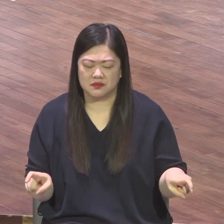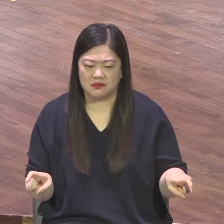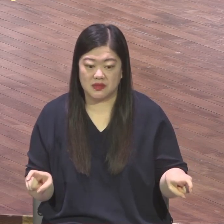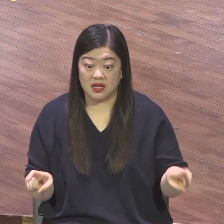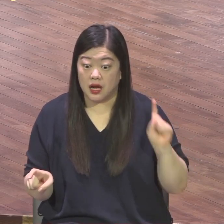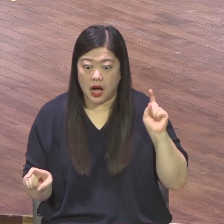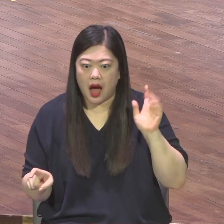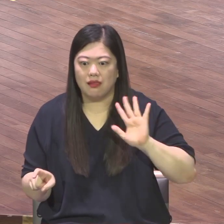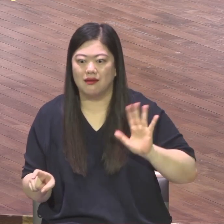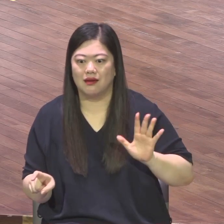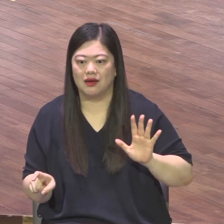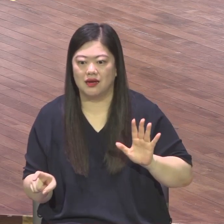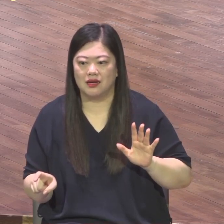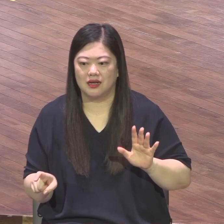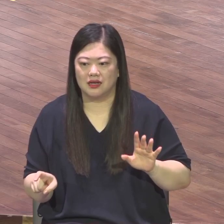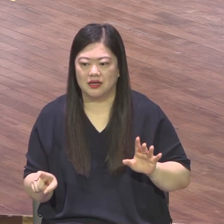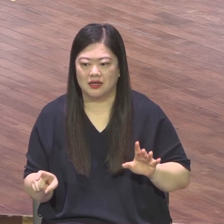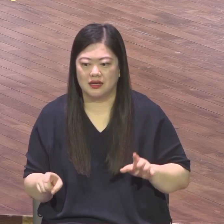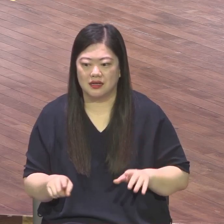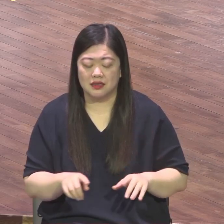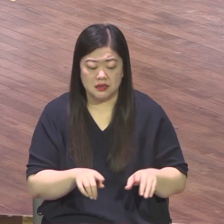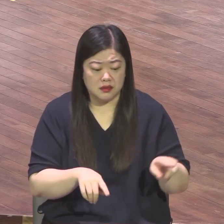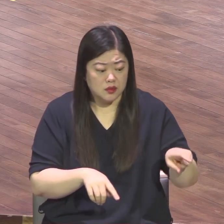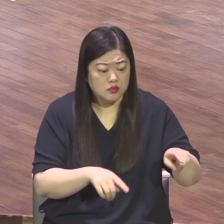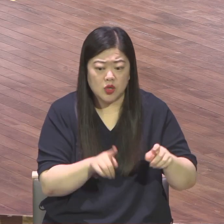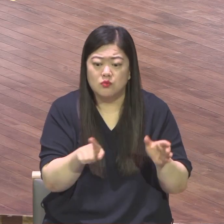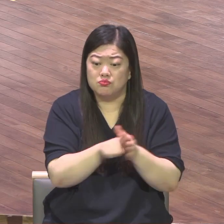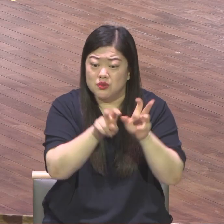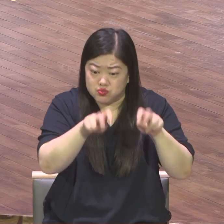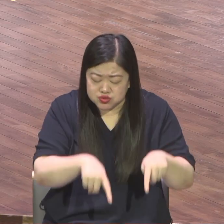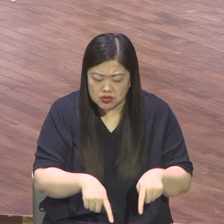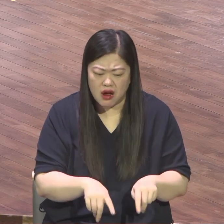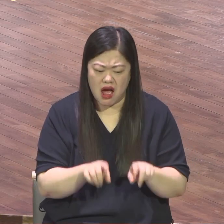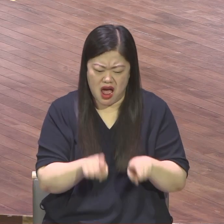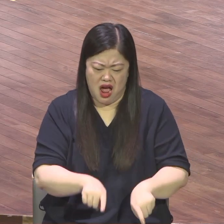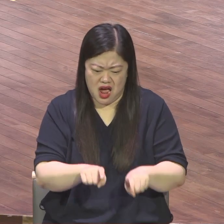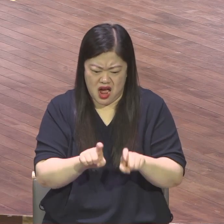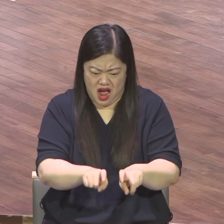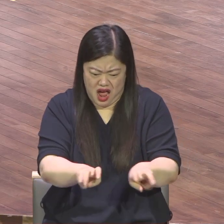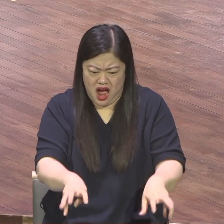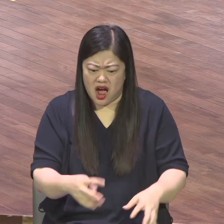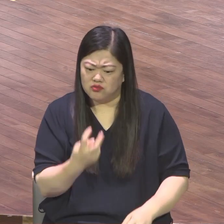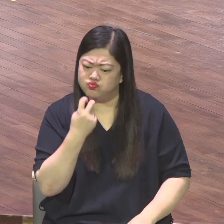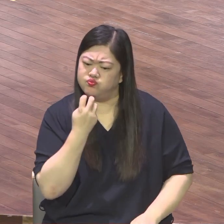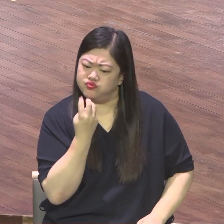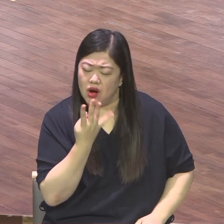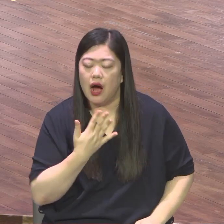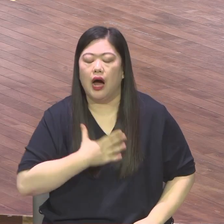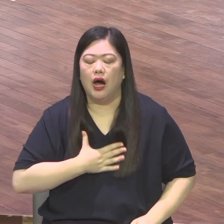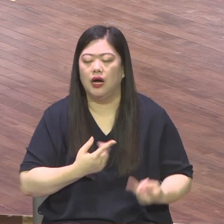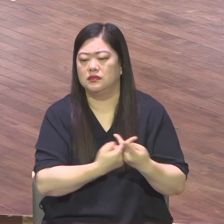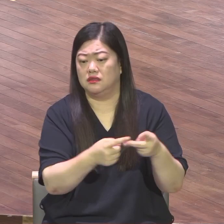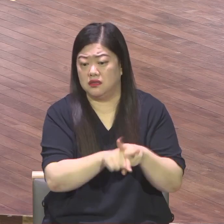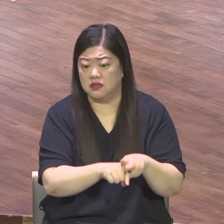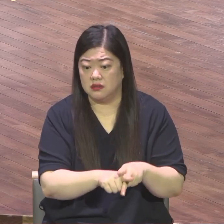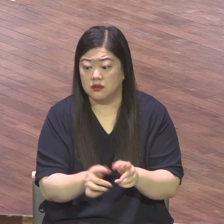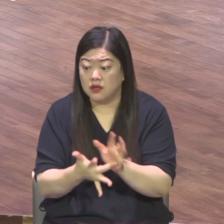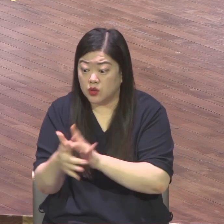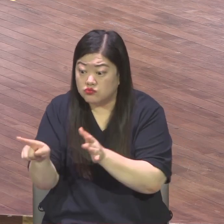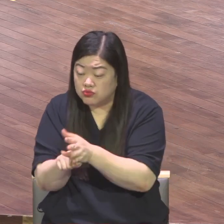이 내용을 보면 똑같다니까. 불신자하고. 이거 없어지니까. 1년